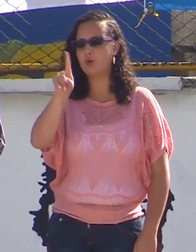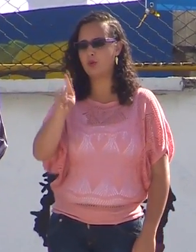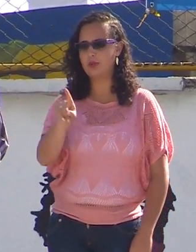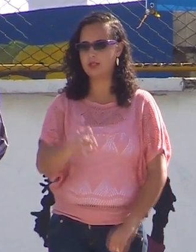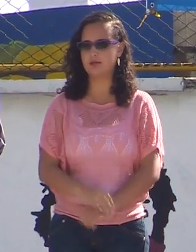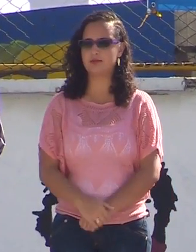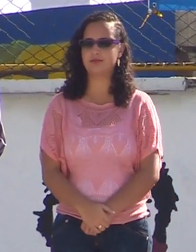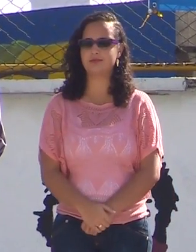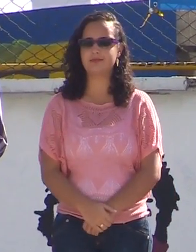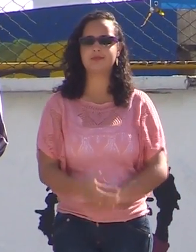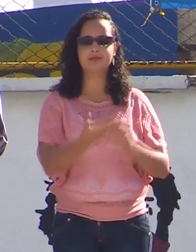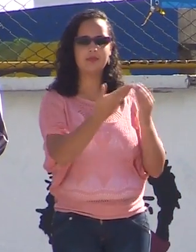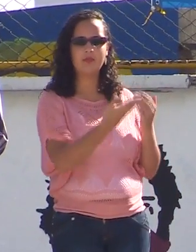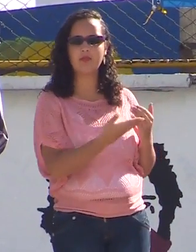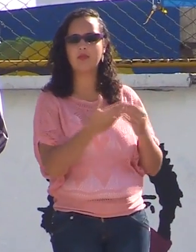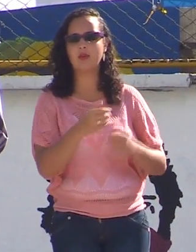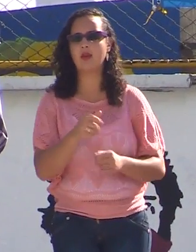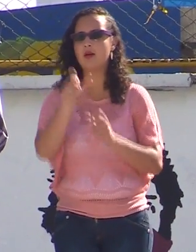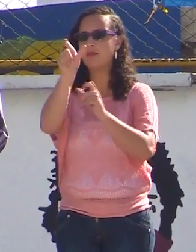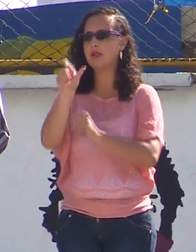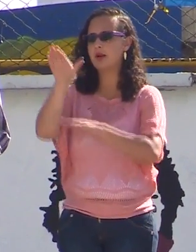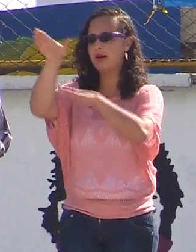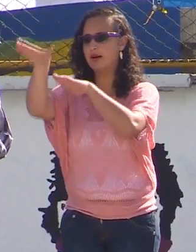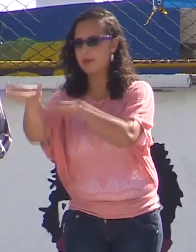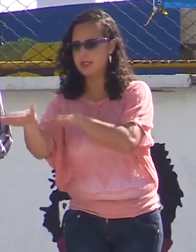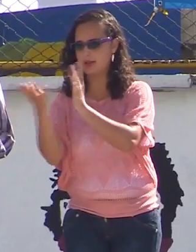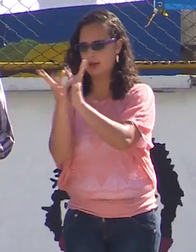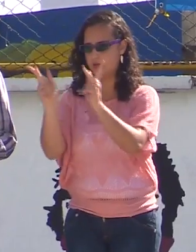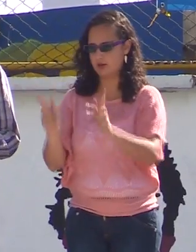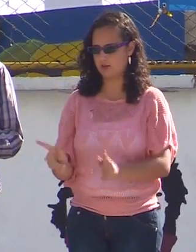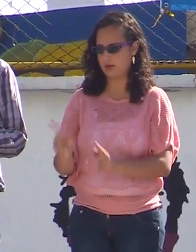estudiantes al Consejo Superior.